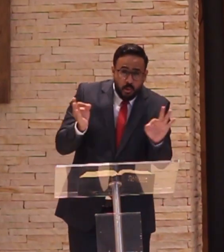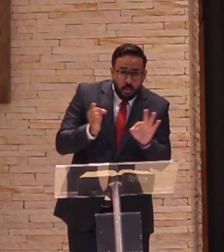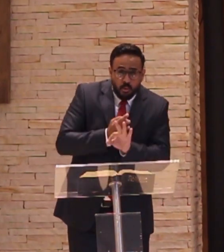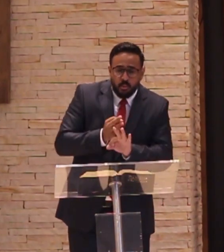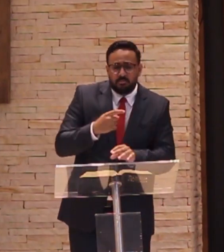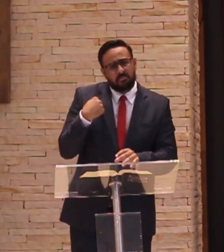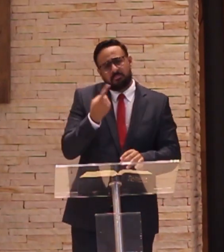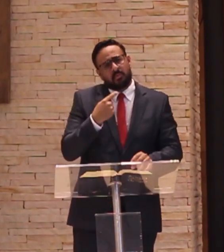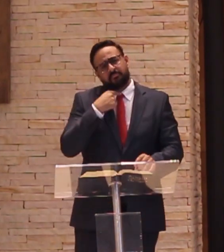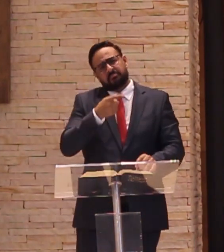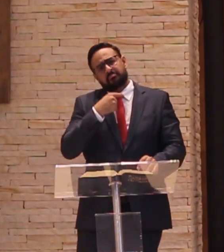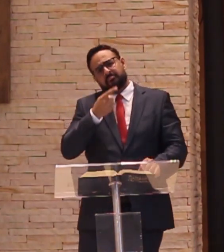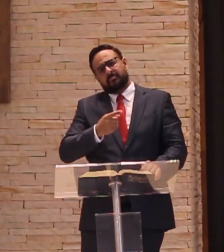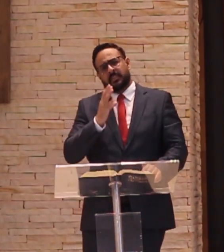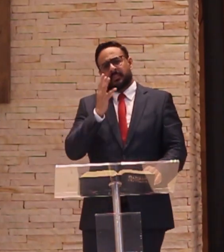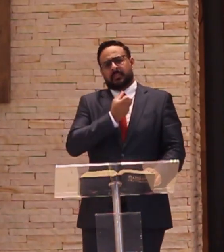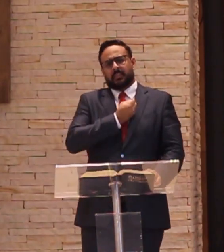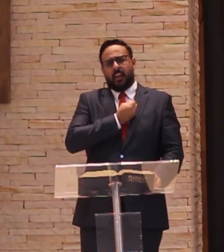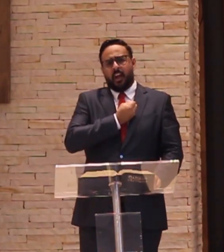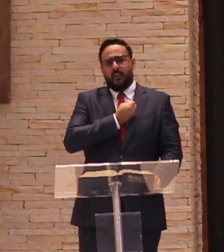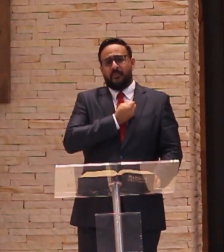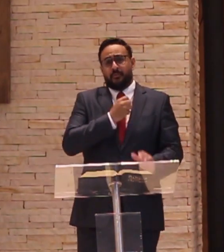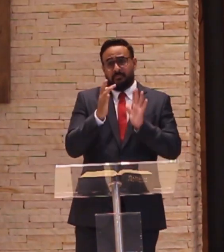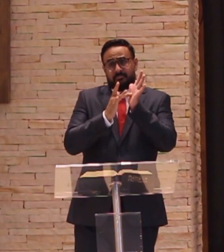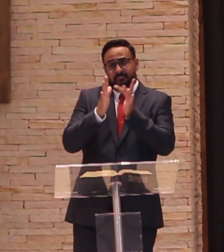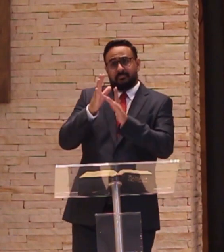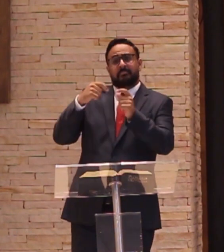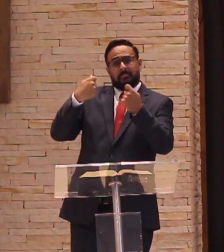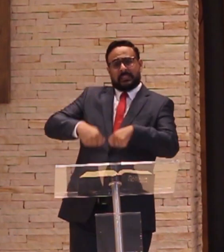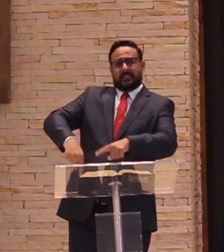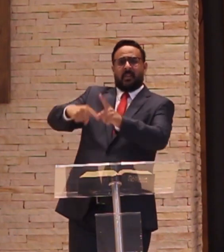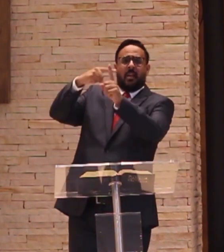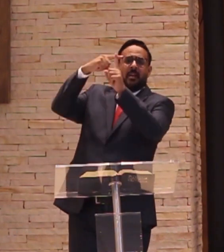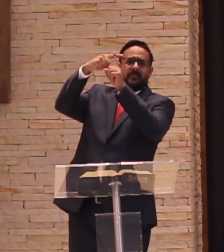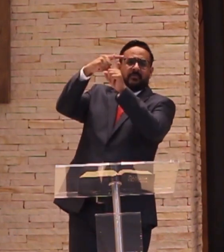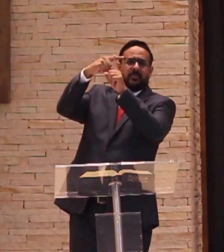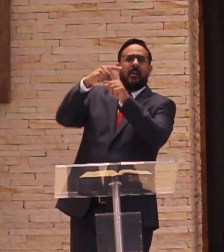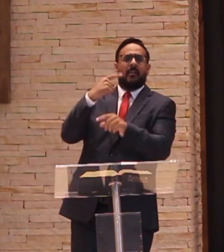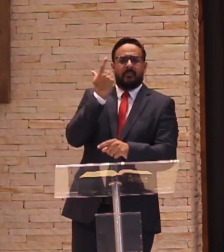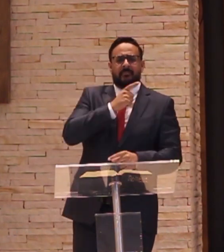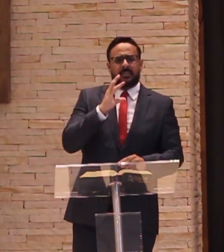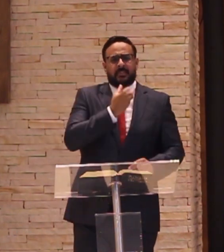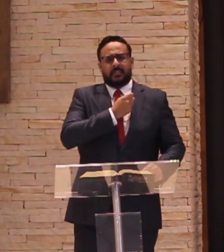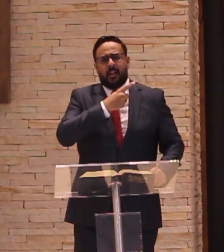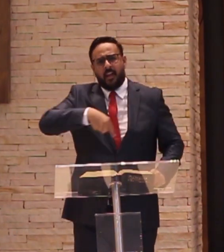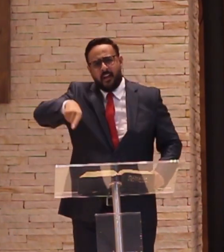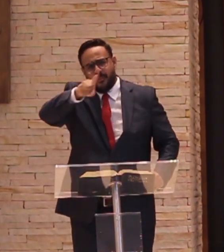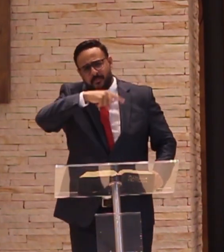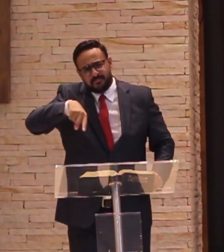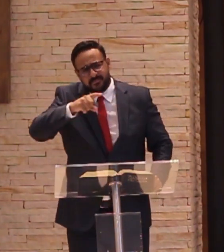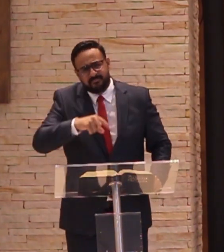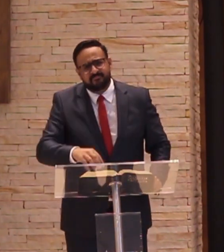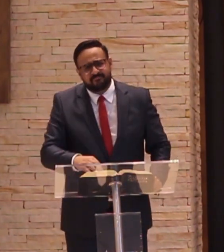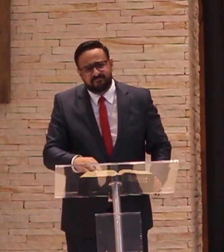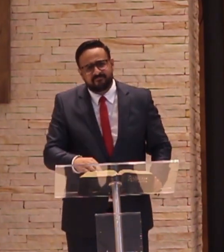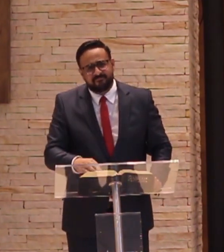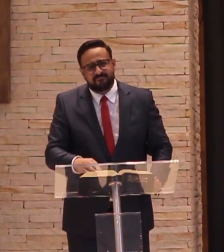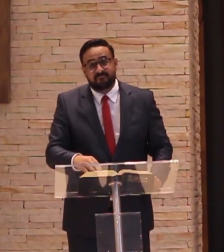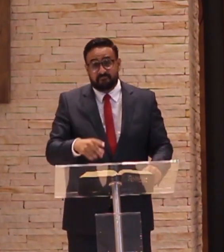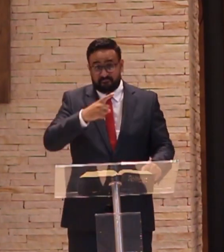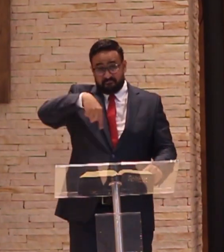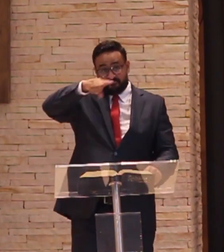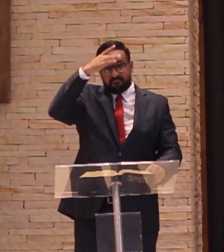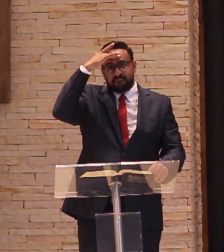do sangue derramado na cruz, é que ganhamos a salvação. Sem isso, sem Jesus na cruz, nós não